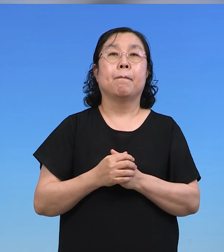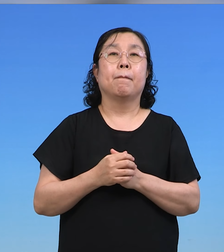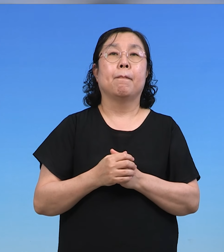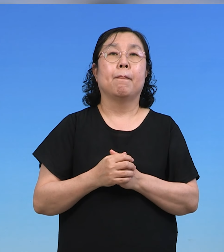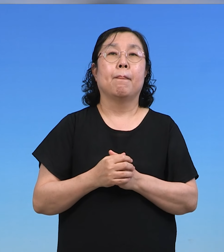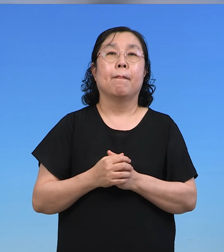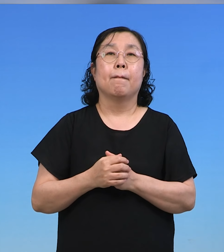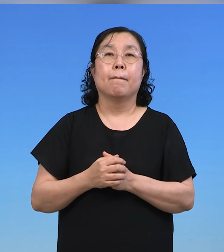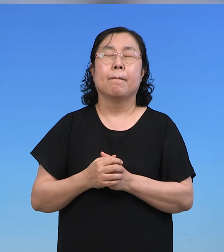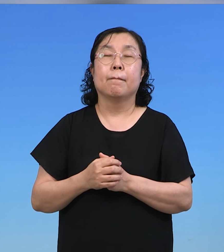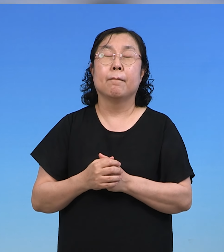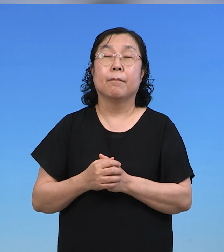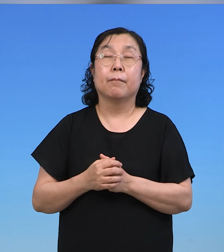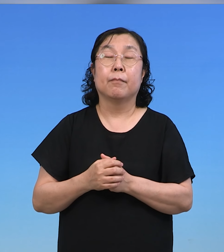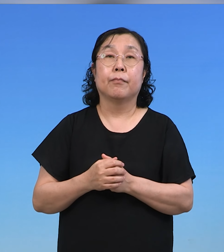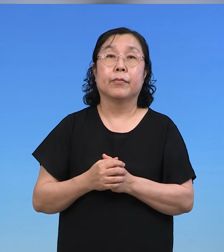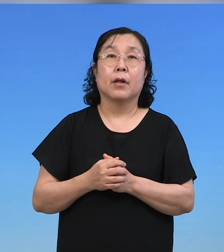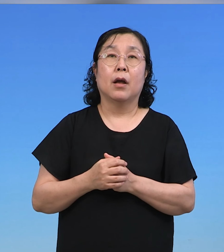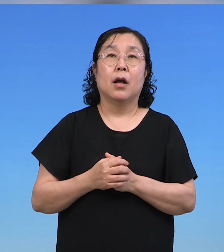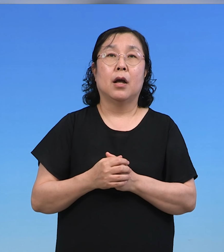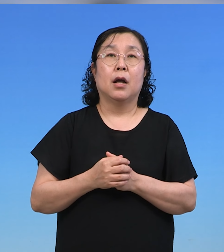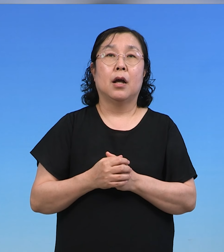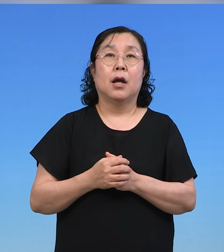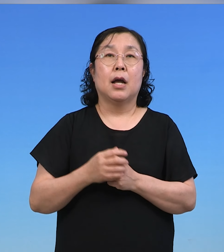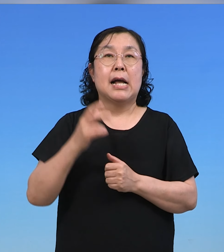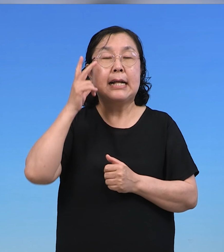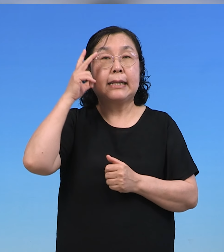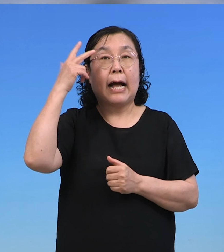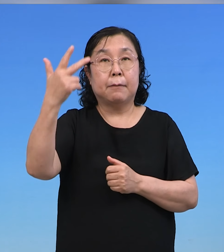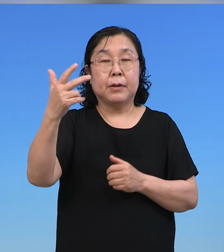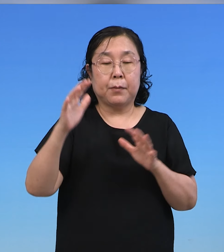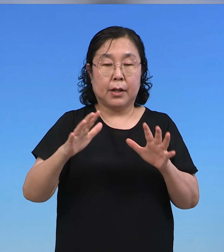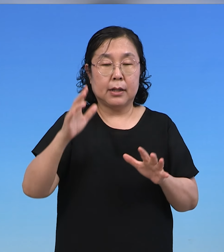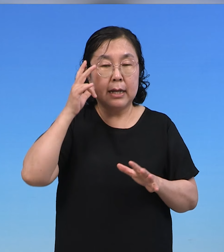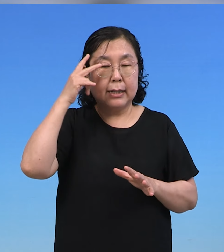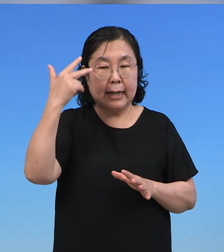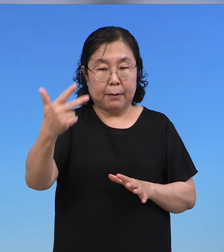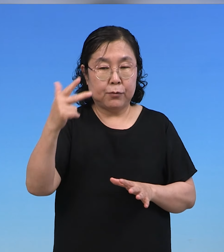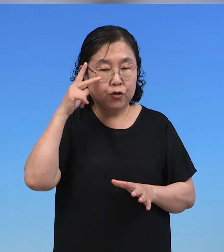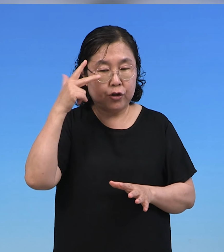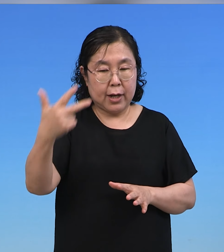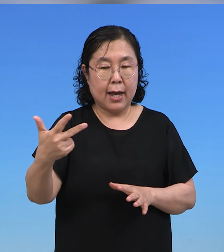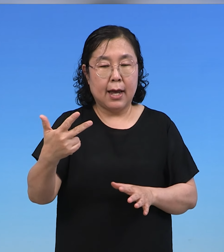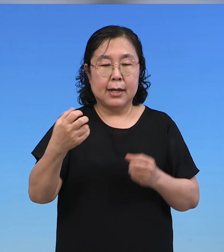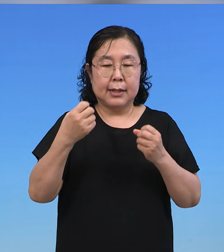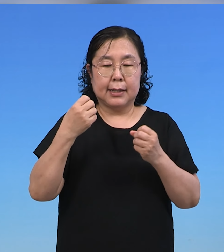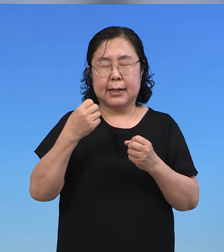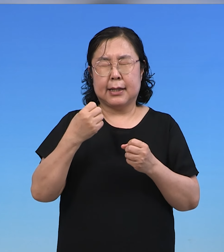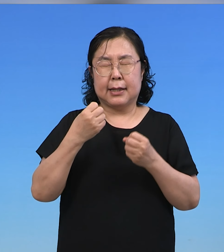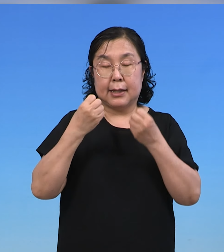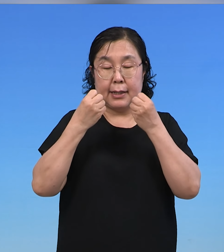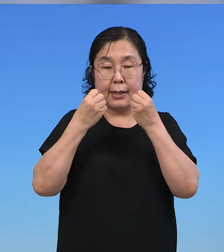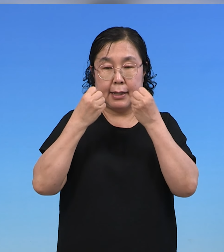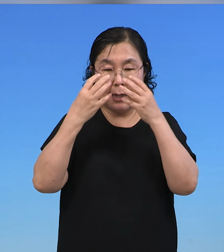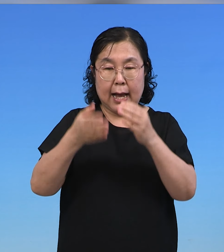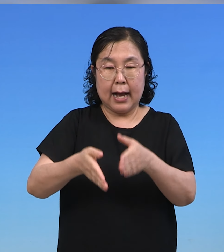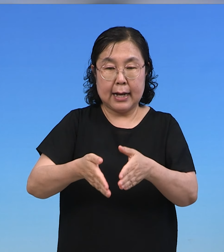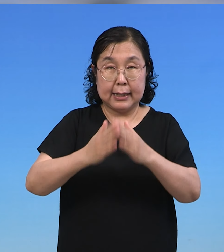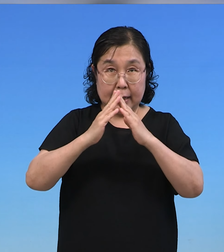그 당일날, 창립 당일날 헌금을 하는데 이번에는 다음 주일 할 거예요. 오늘